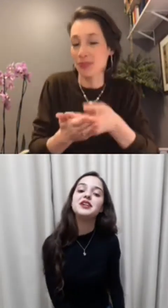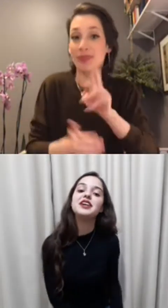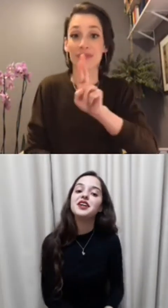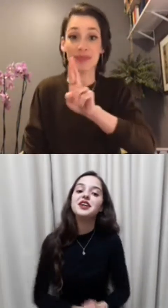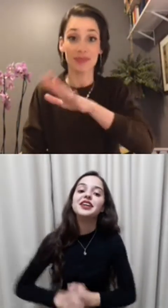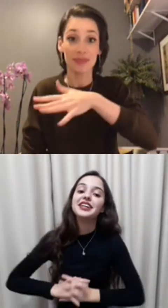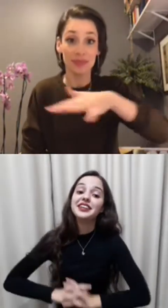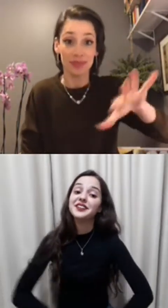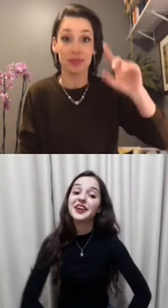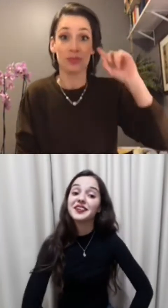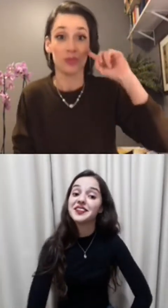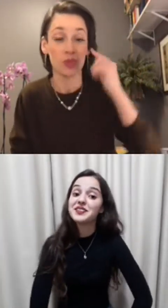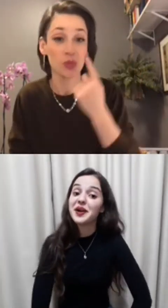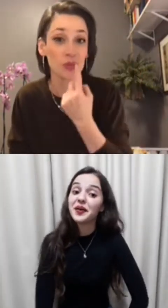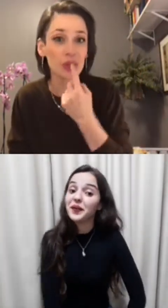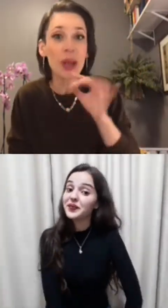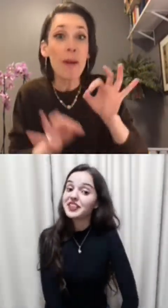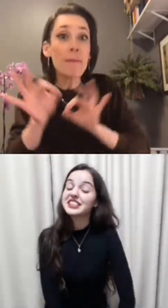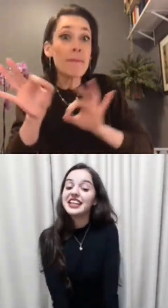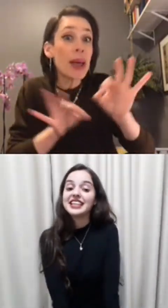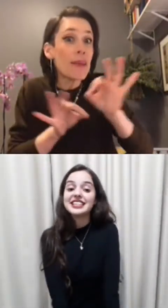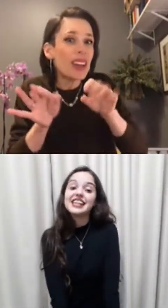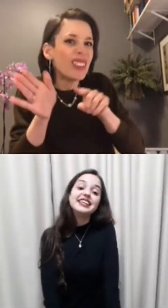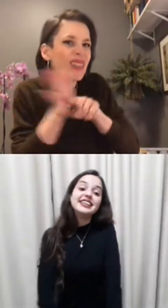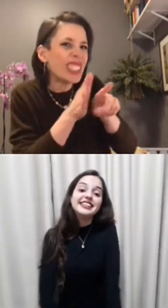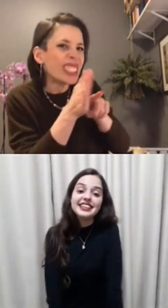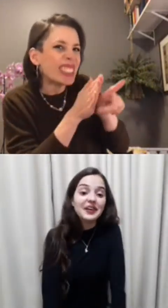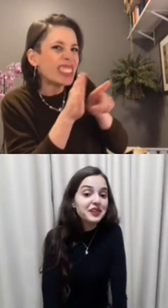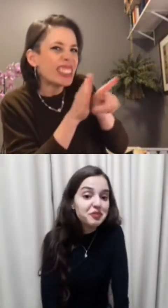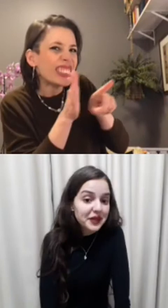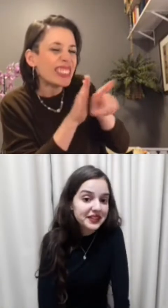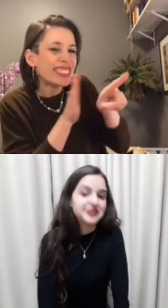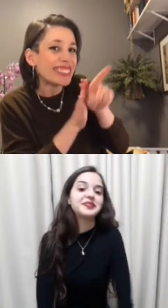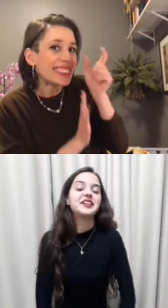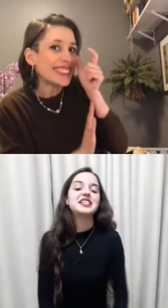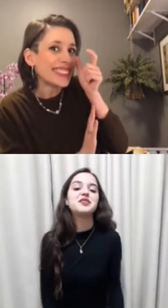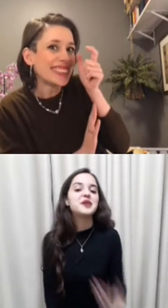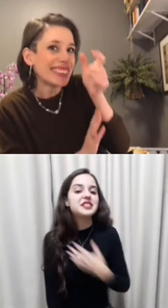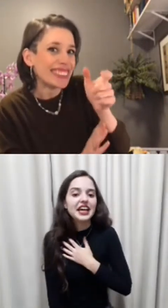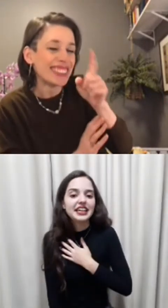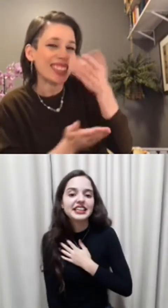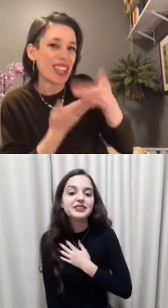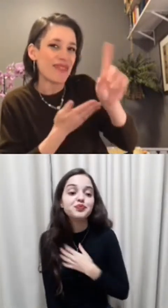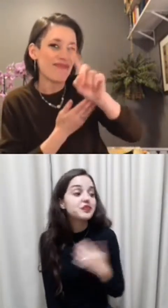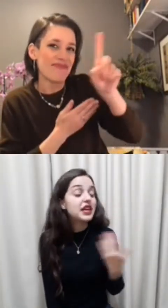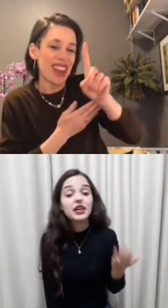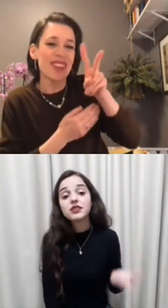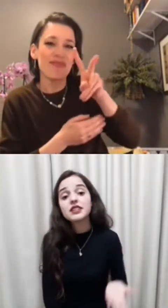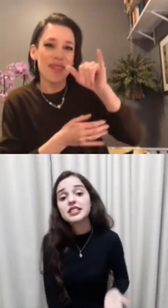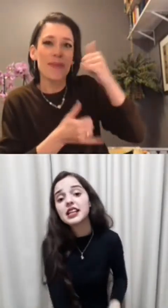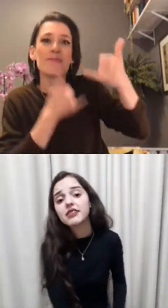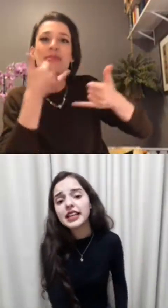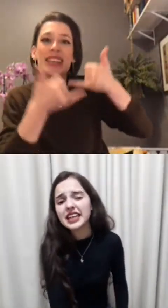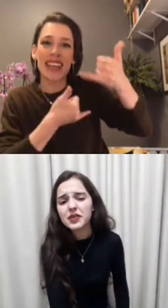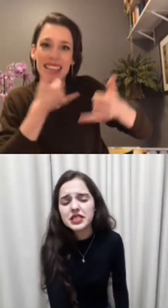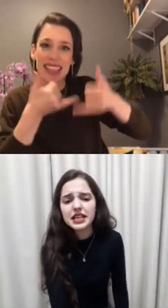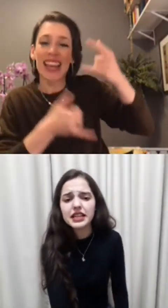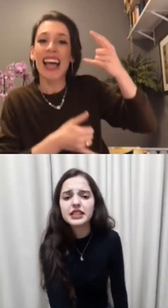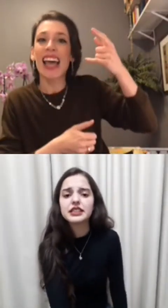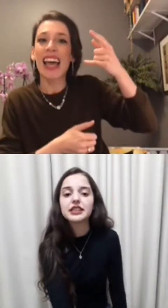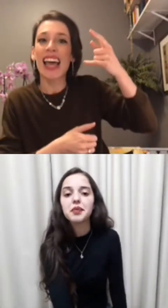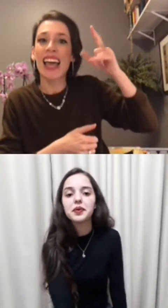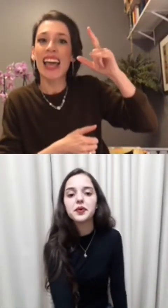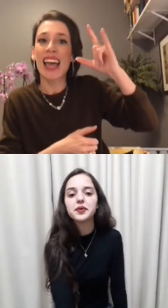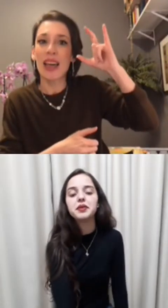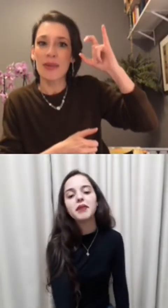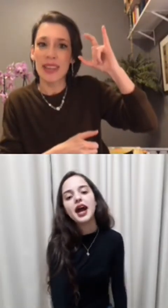aí umas perguntas interessantes, então não percam. Vai ser no meu Instagram. E eu não sei se ela vai entrar com o Instagram